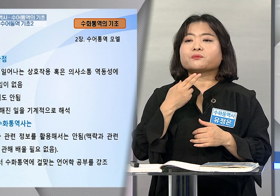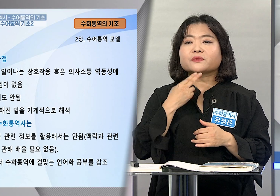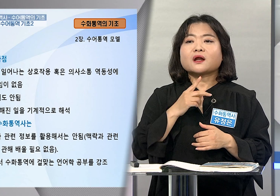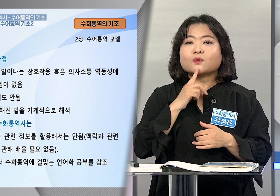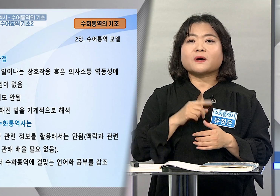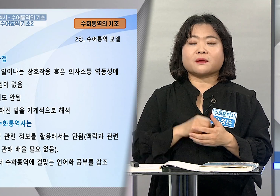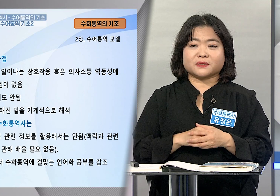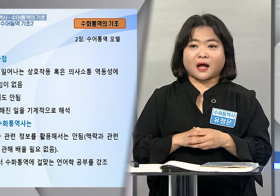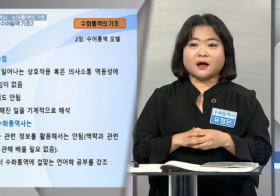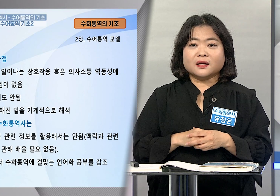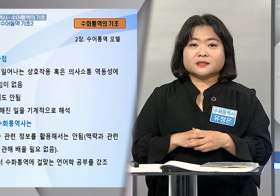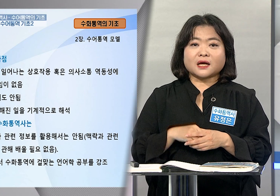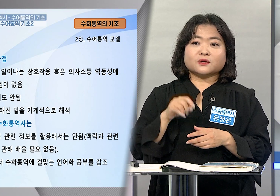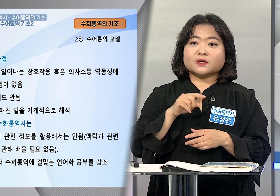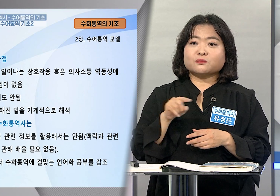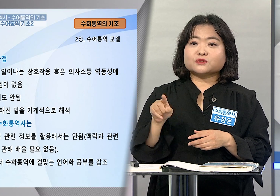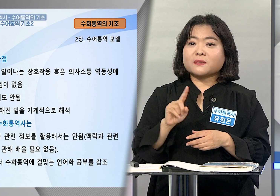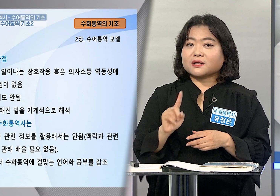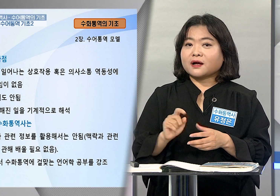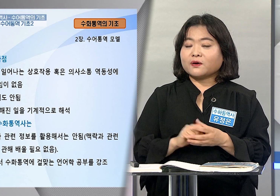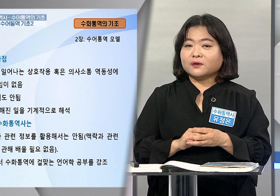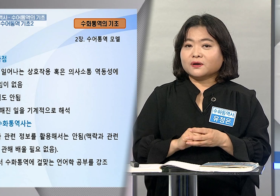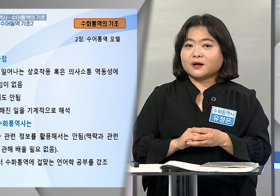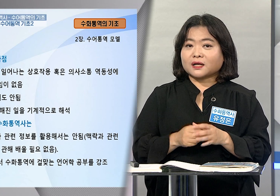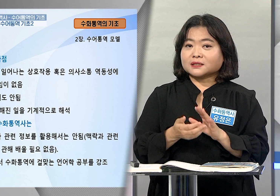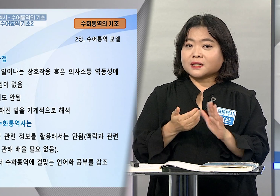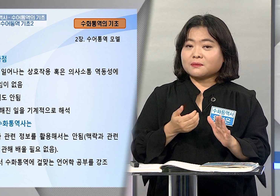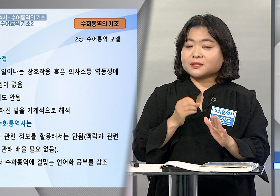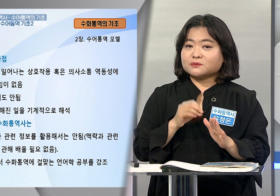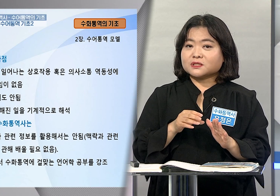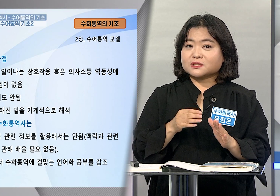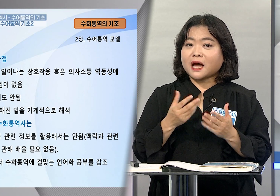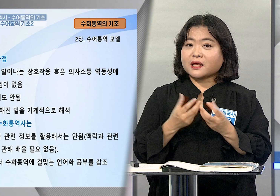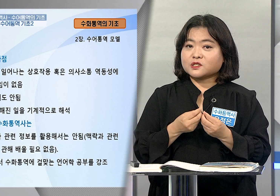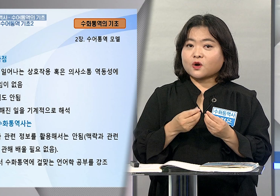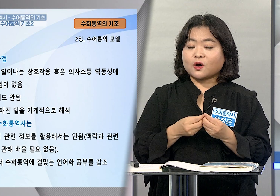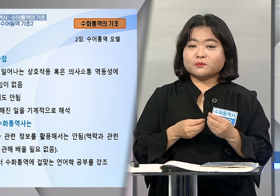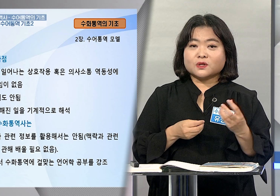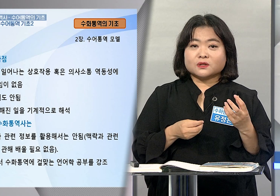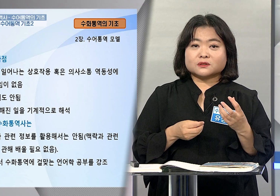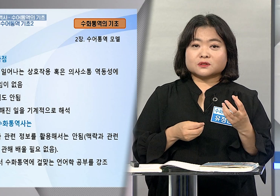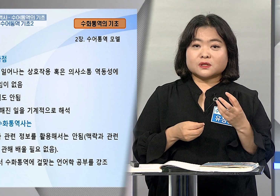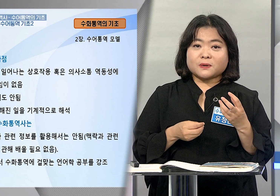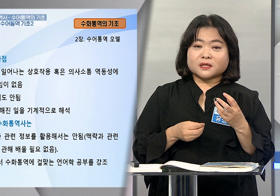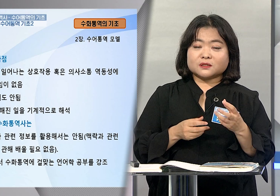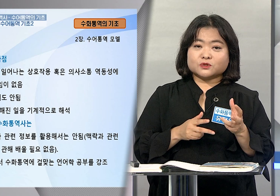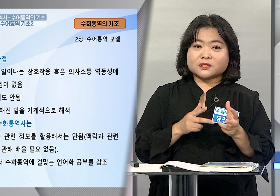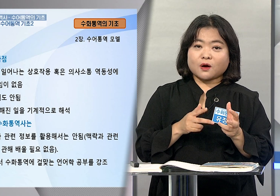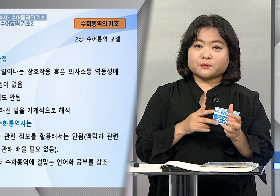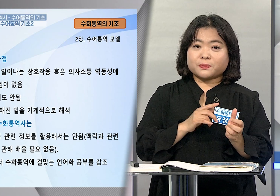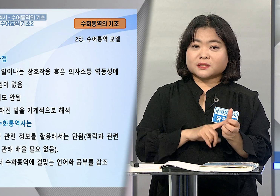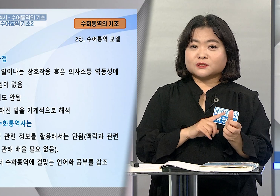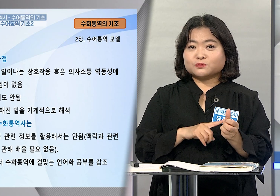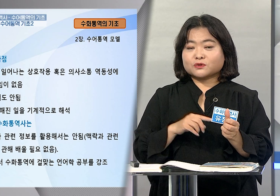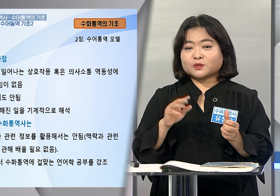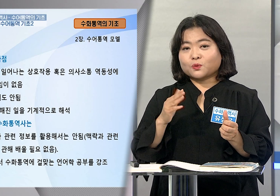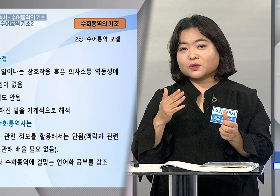없다라고 말합니다. 자, 이게 무슨 말인가요? 아까 제가 말씀드린 사례처럼 일반인 우리 사업하시는 분과